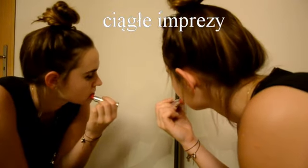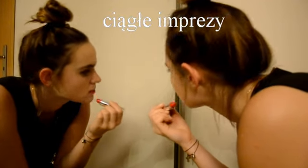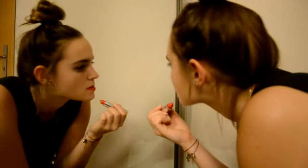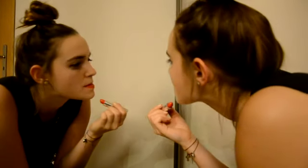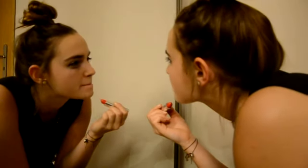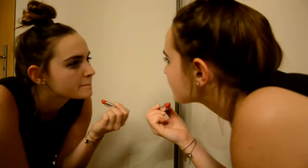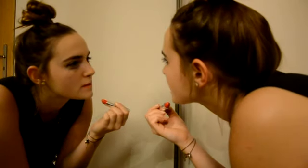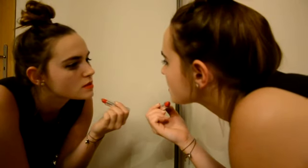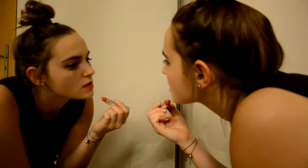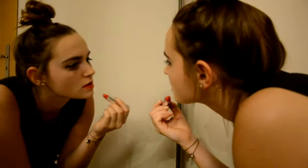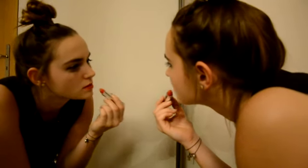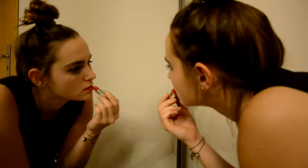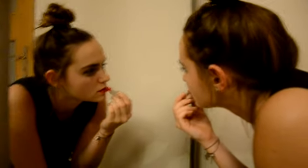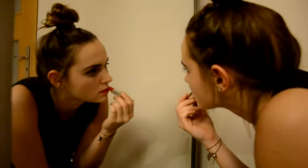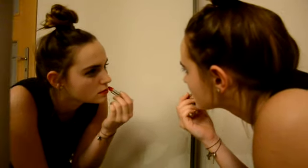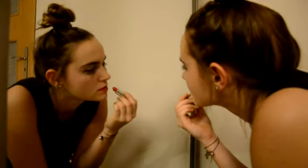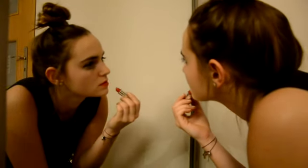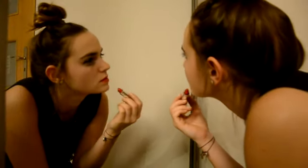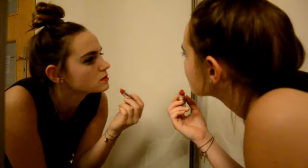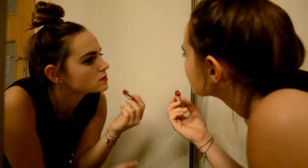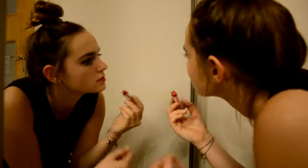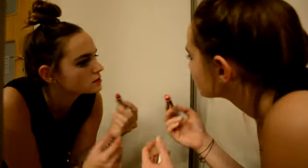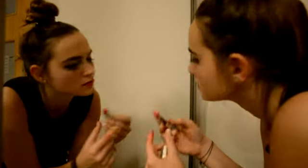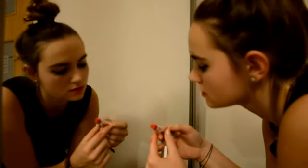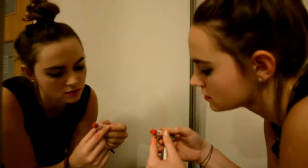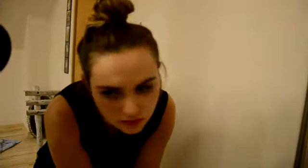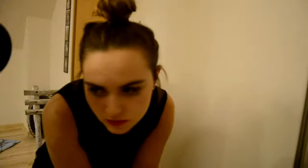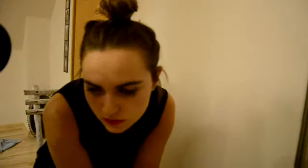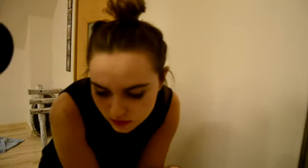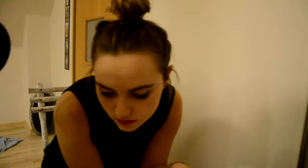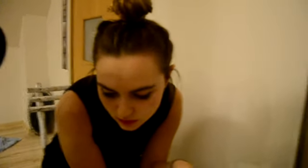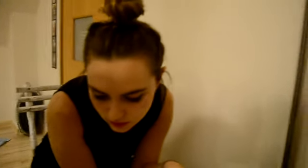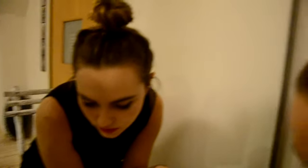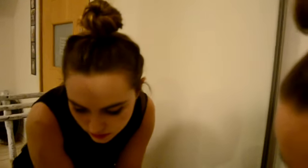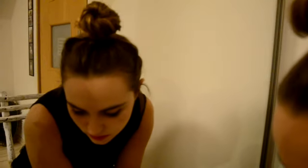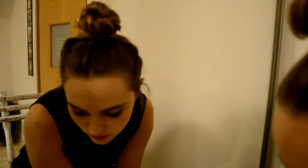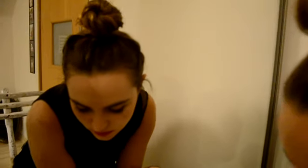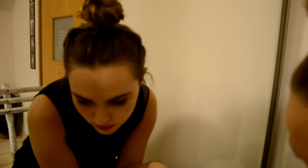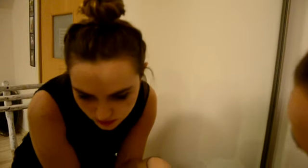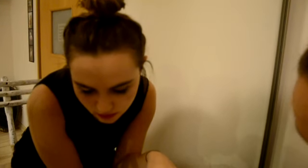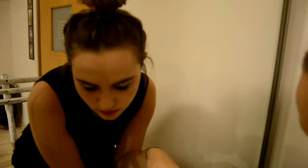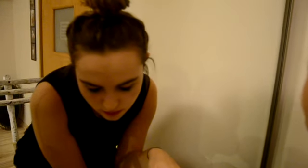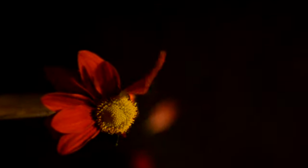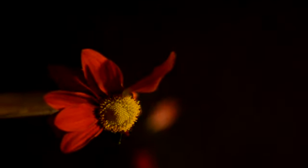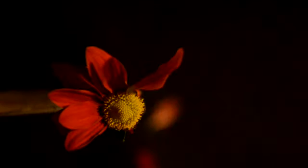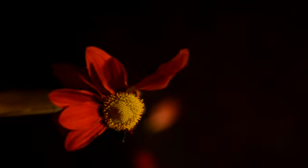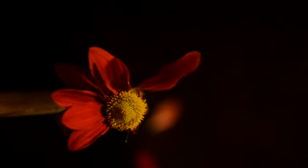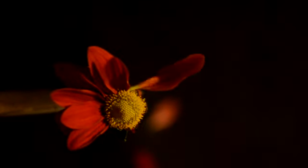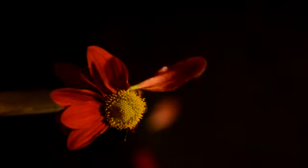mnie, kiedy ogarnia mnie lęk. Kochaj mnie, nawet jak jestem na dnie. Kochaj mnie, wtedy znajdę w życiu